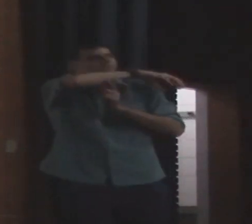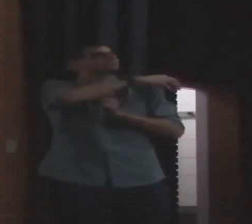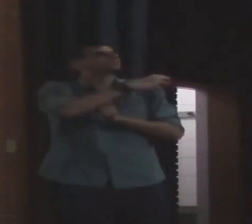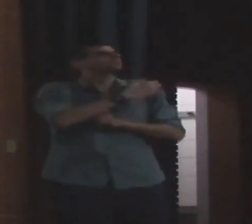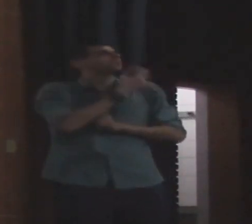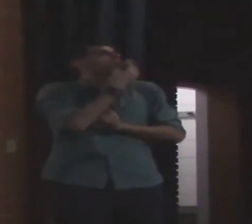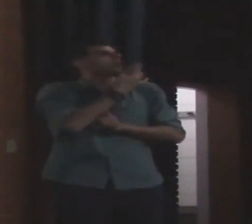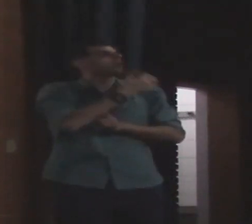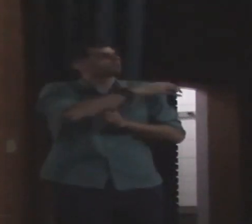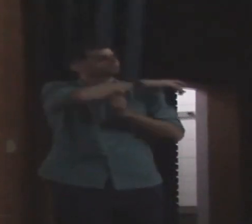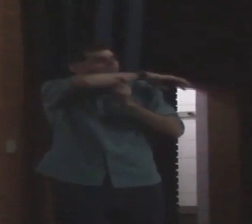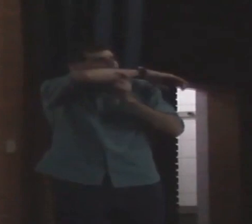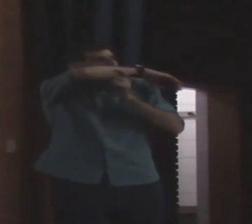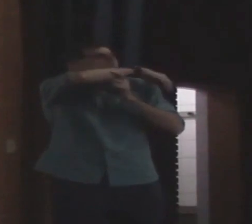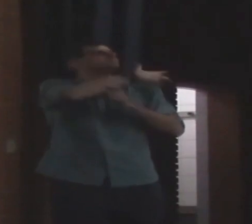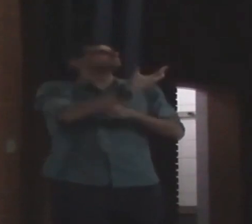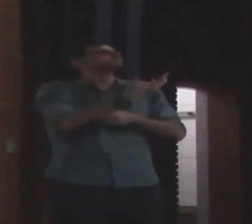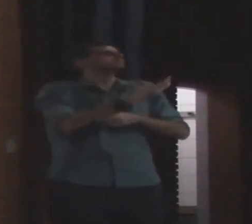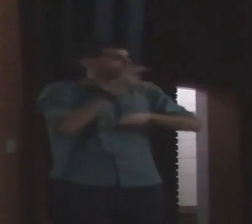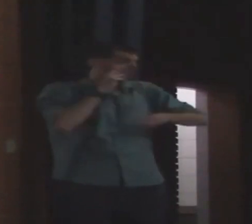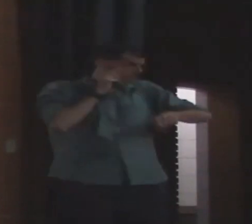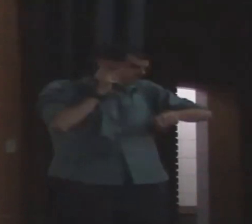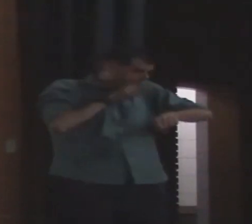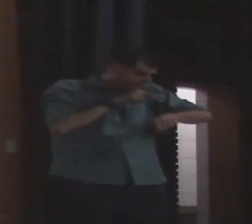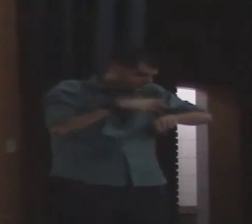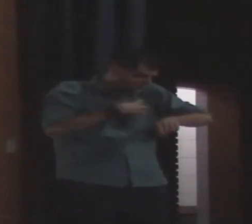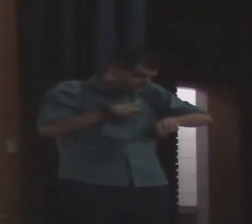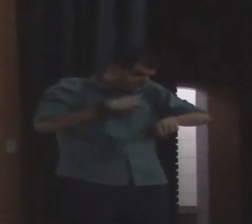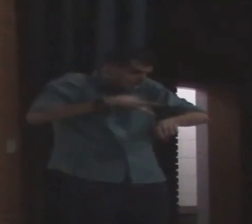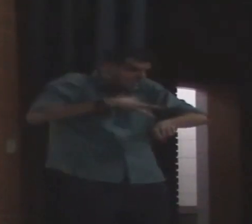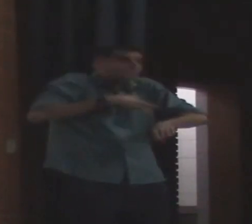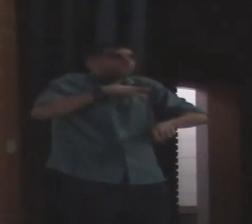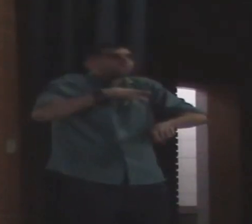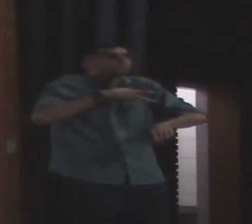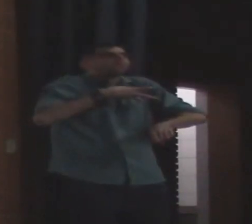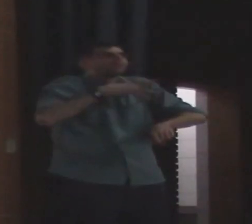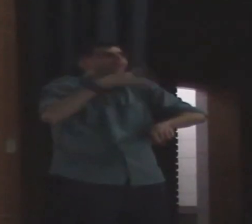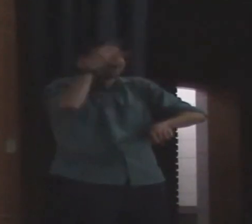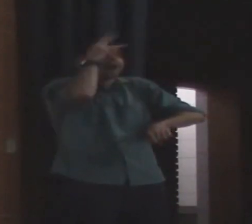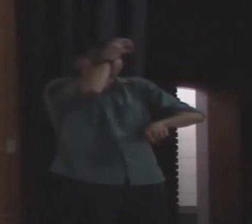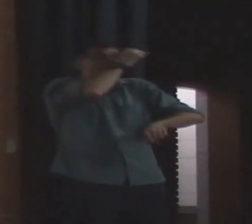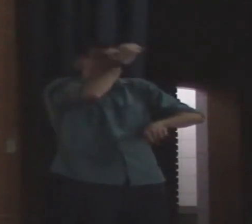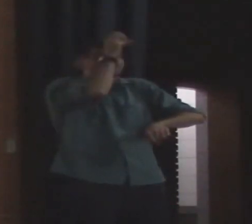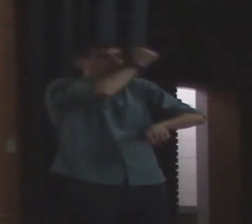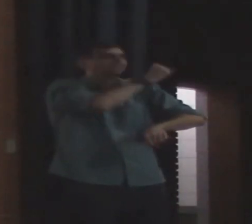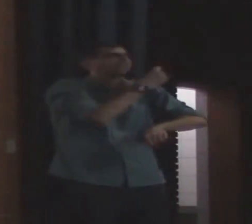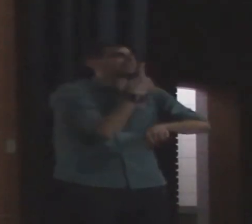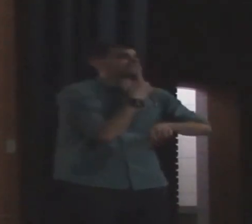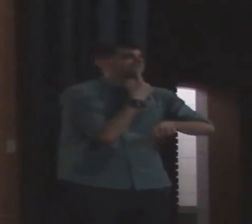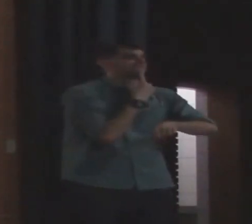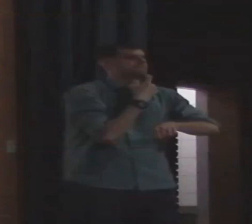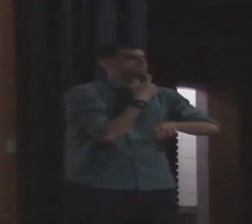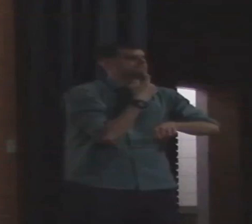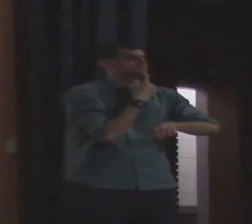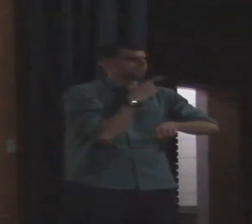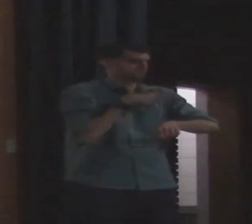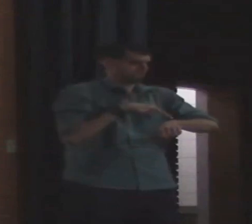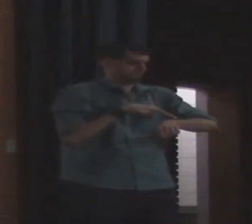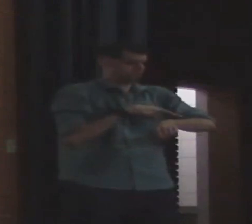filha ela foi sentindo, pegou as cores, foi sentindo ali o que estava e percebeu, né, foi aprendendo que aquela cor